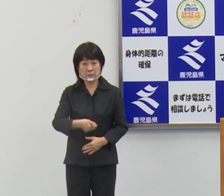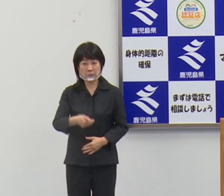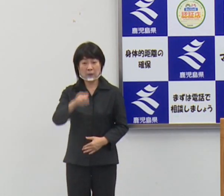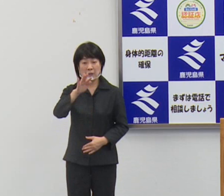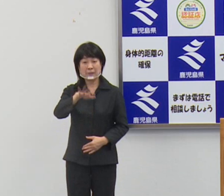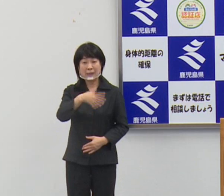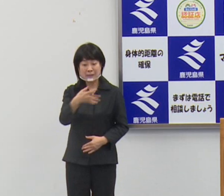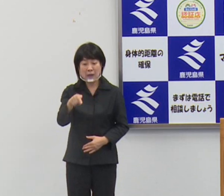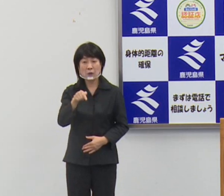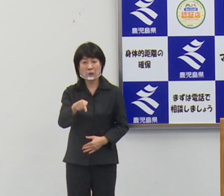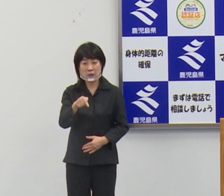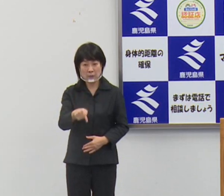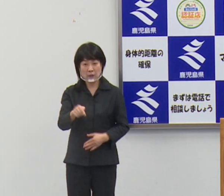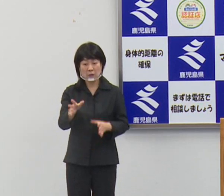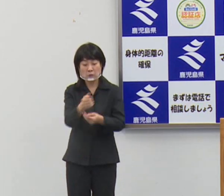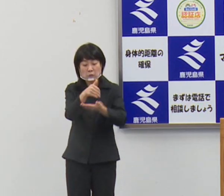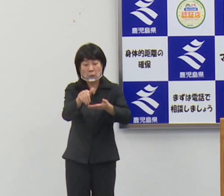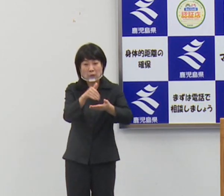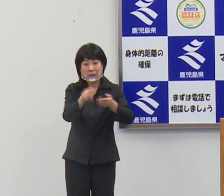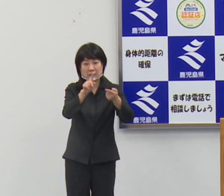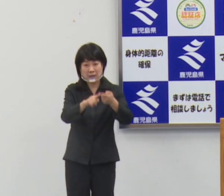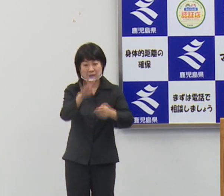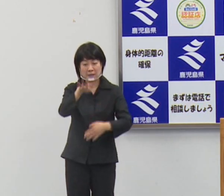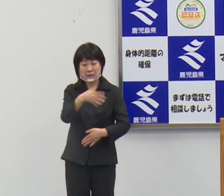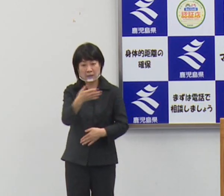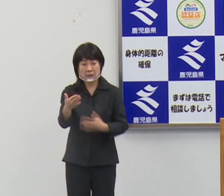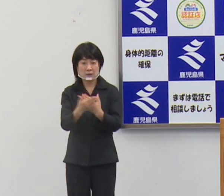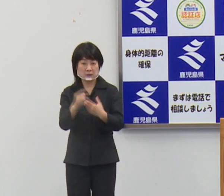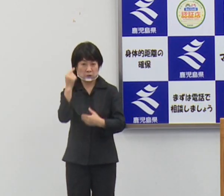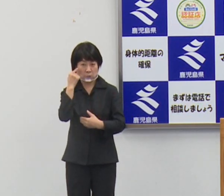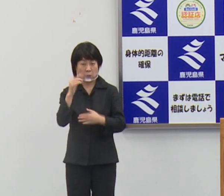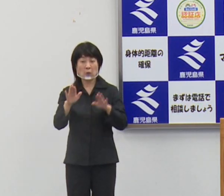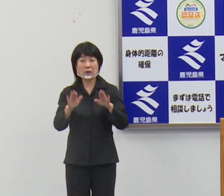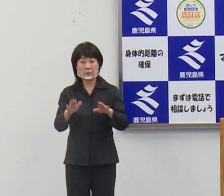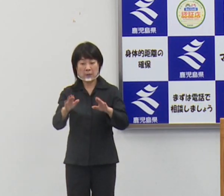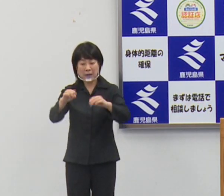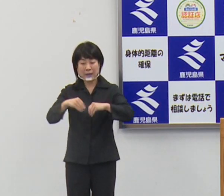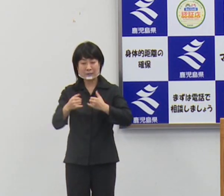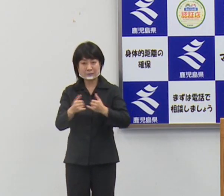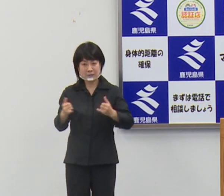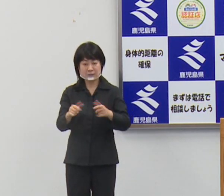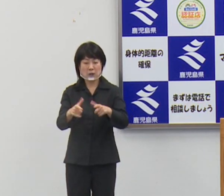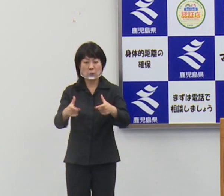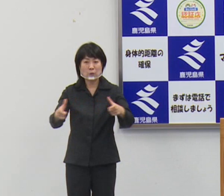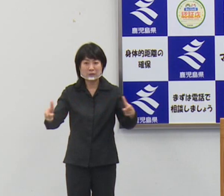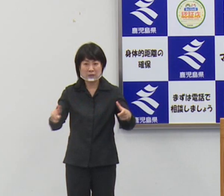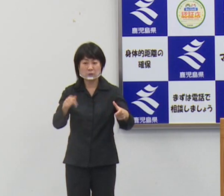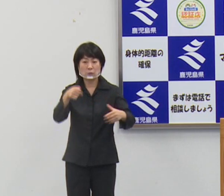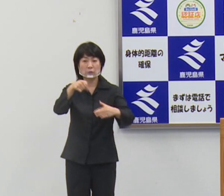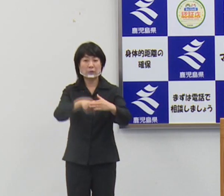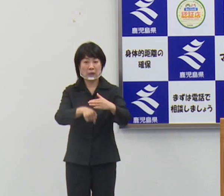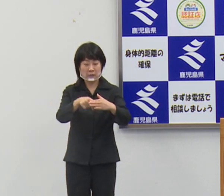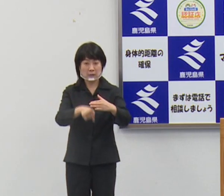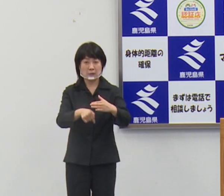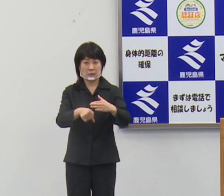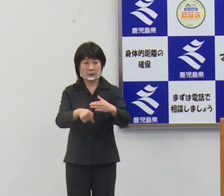的なデータっていうのも必要だと思うんですけども、特に今これだけ感染者が相次いでいる中で随